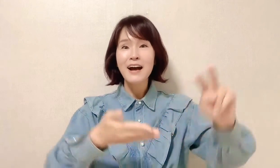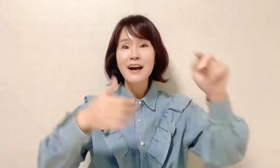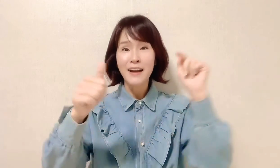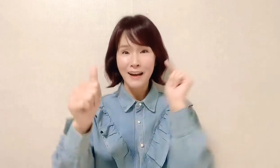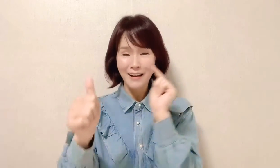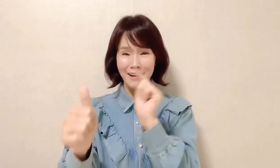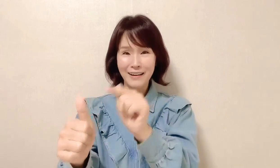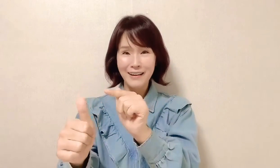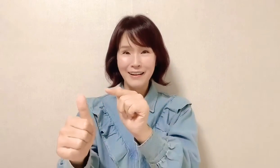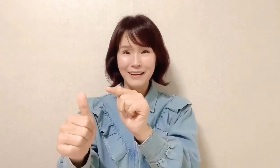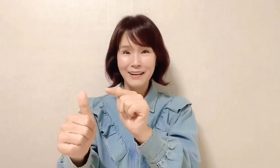찬양하라.